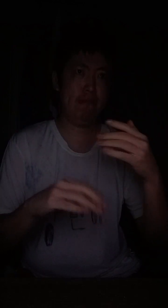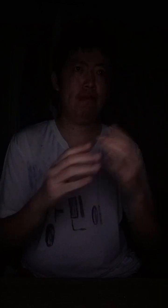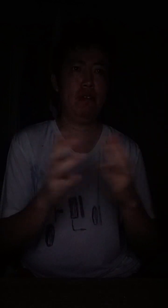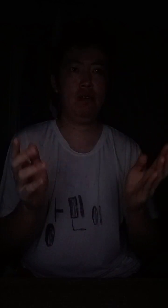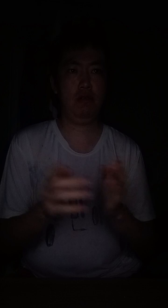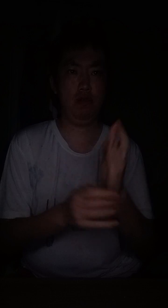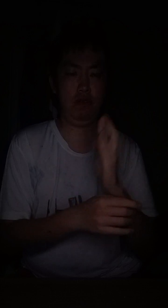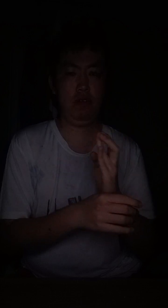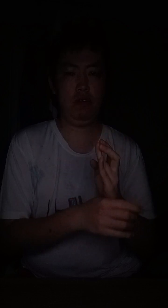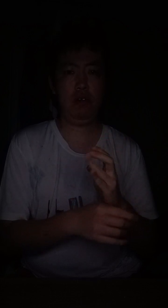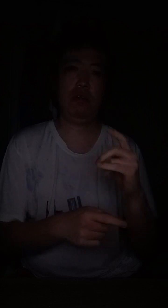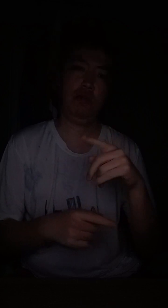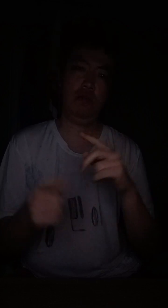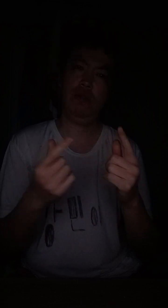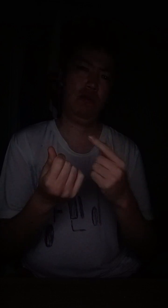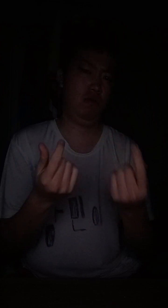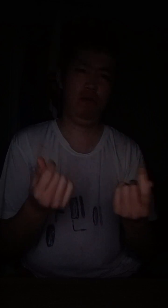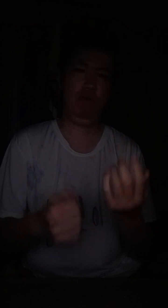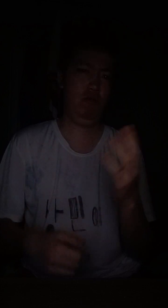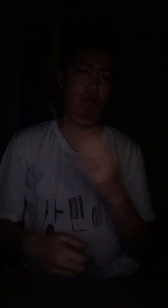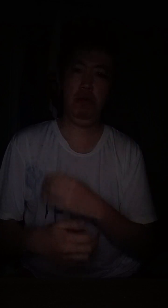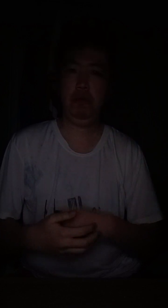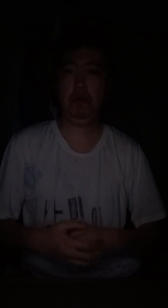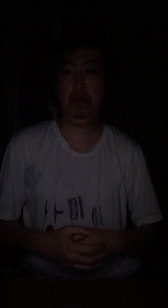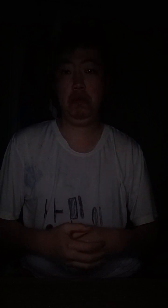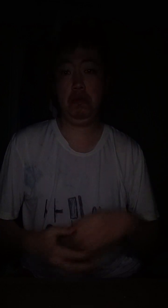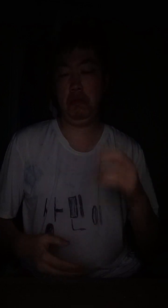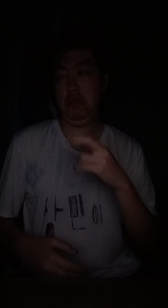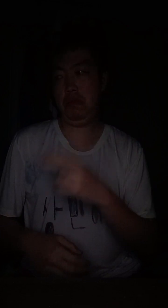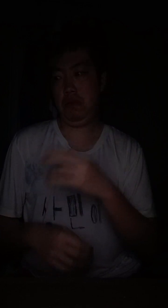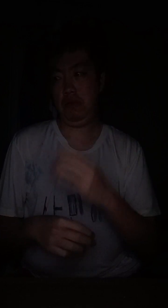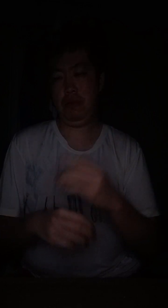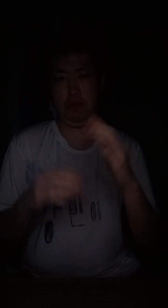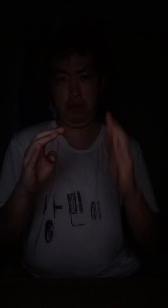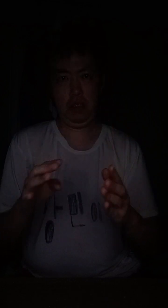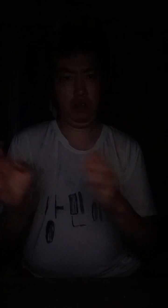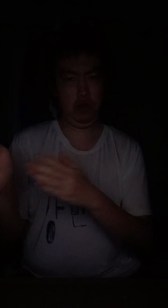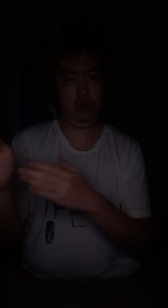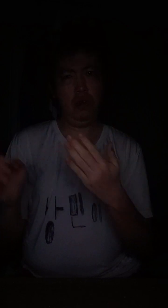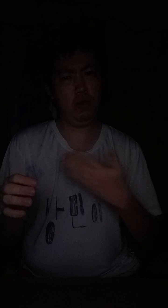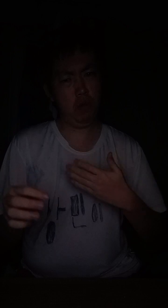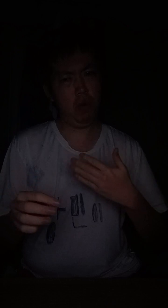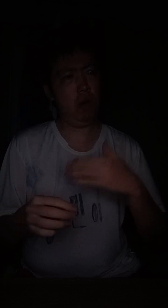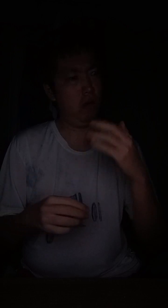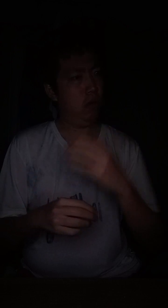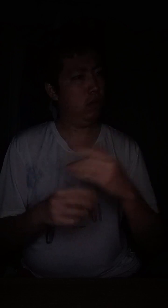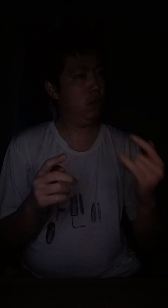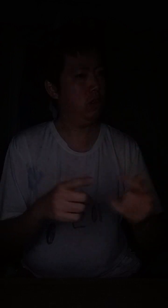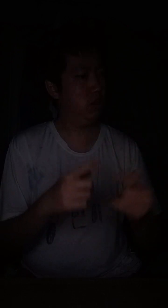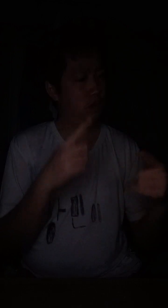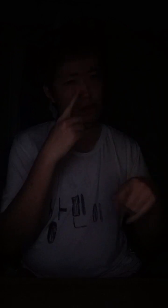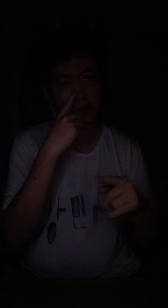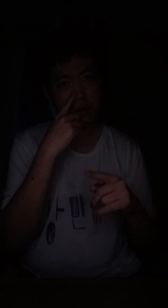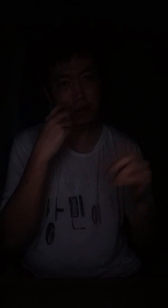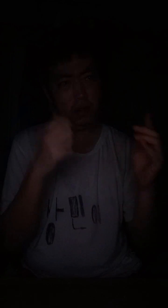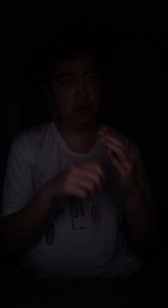두루뭉술하게 보낸 메시지가 전부였습니다. 피해자일 수 있는 교사가 가해자를 위로하고 이를 지시한 학교 관리자는 교사의